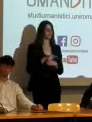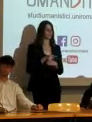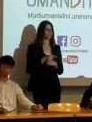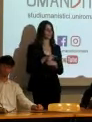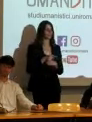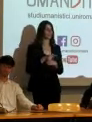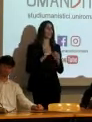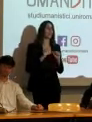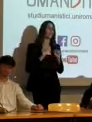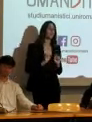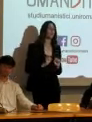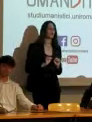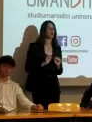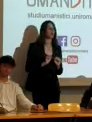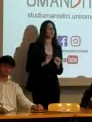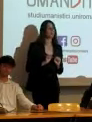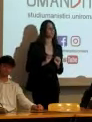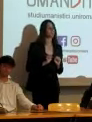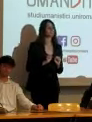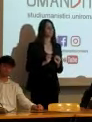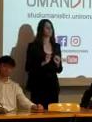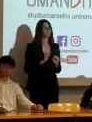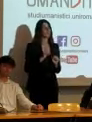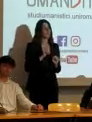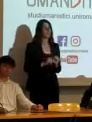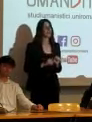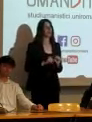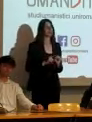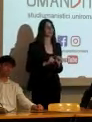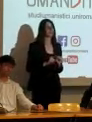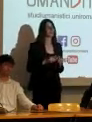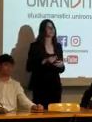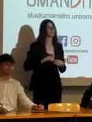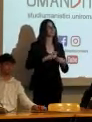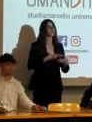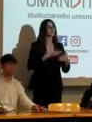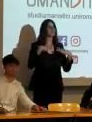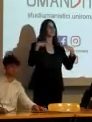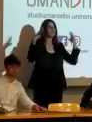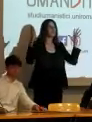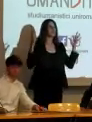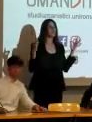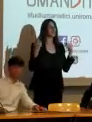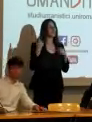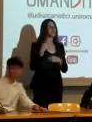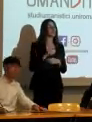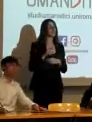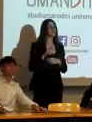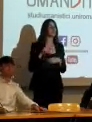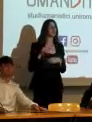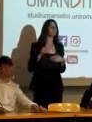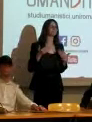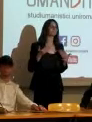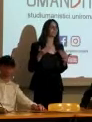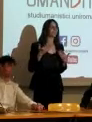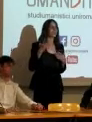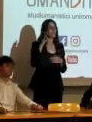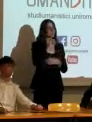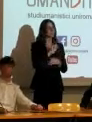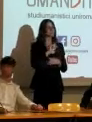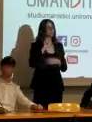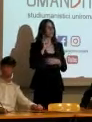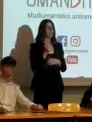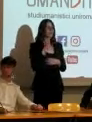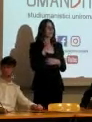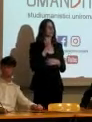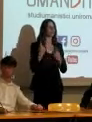che poi potete aprire le ali, andare fuori e studiare ancora meglio nel contesto internazionale quello